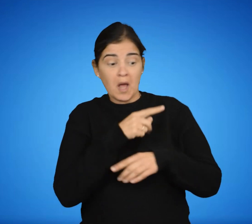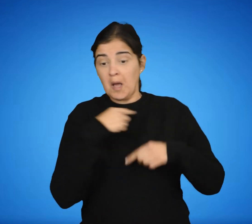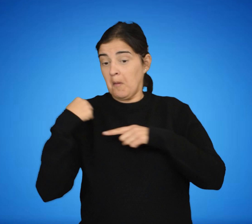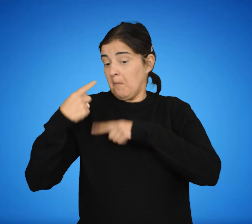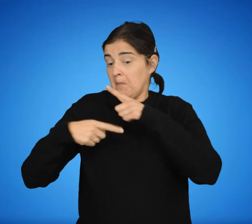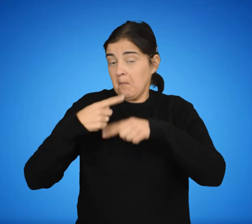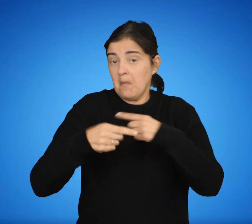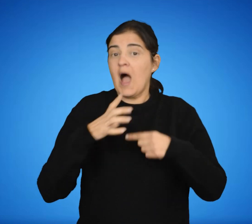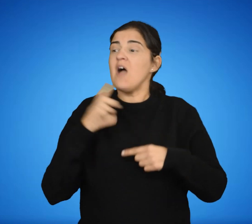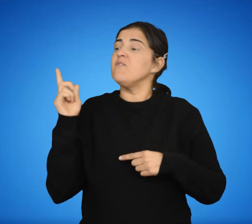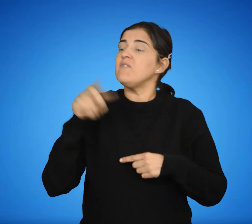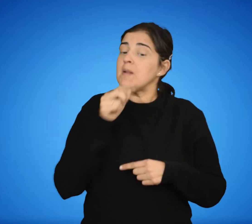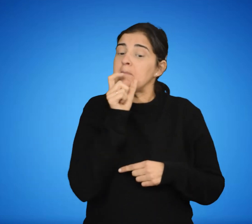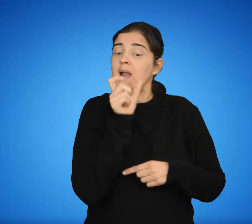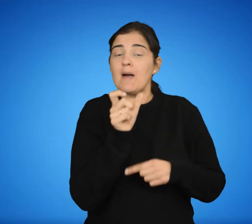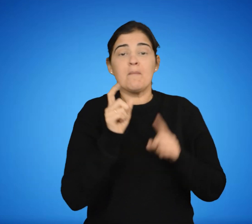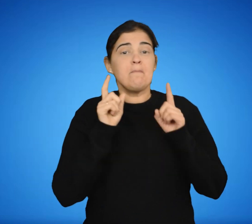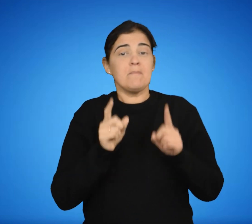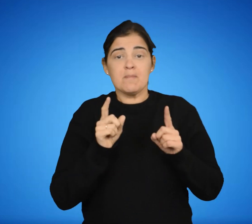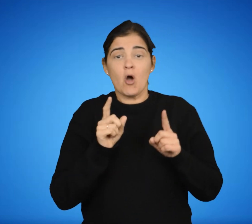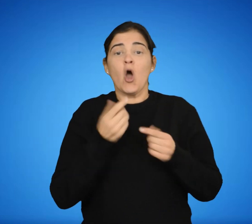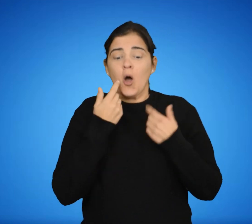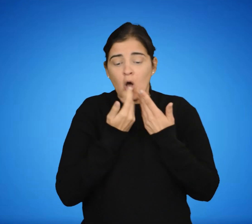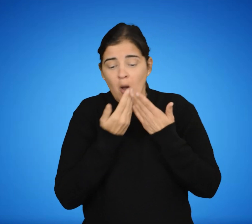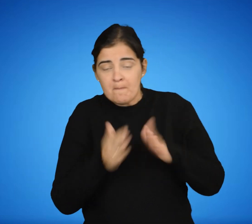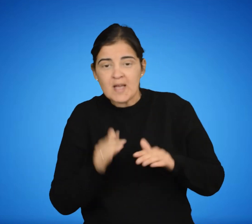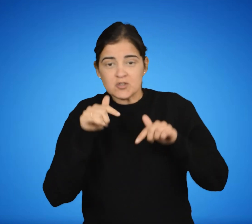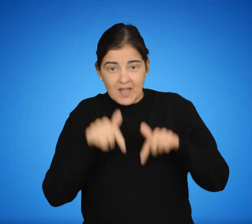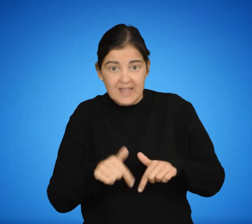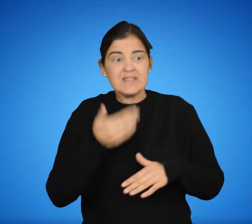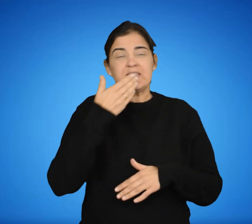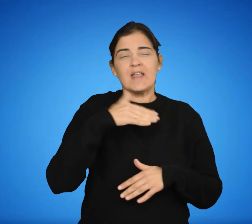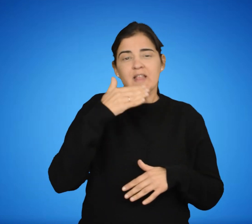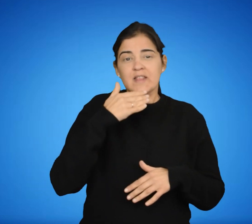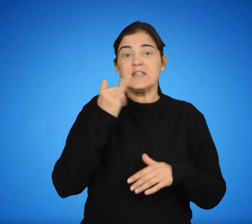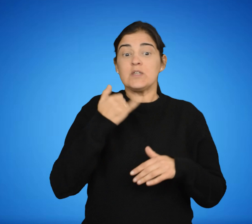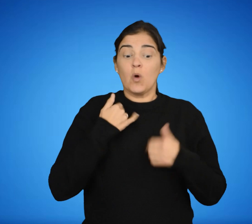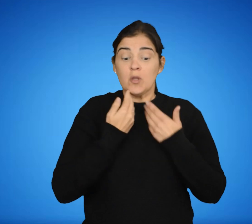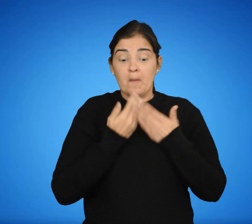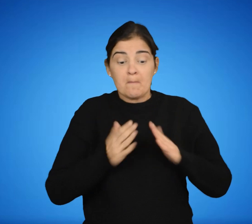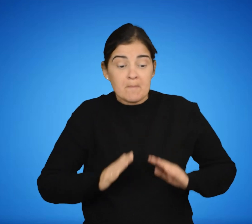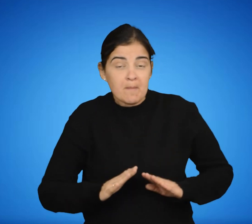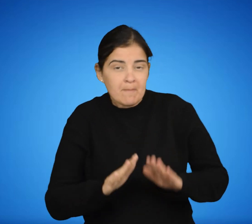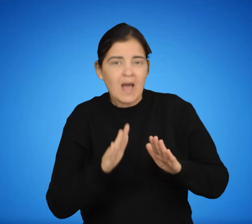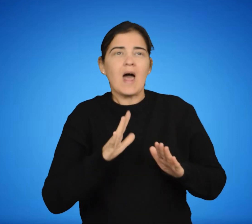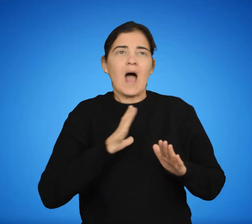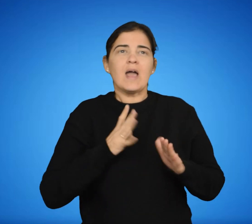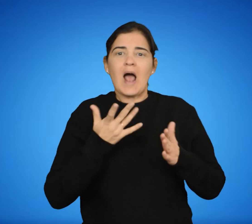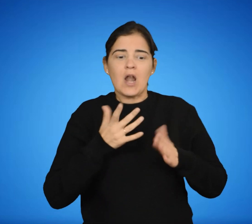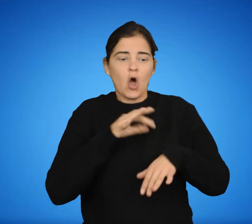de hecho tiene el mismo origen la palabra, como un cultivo y así lo podemos entender, cuando se cultiva se ponen guías y se hace crecer